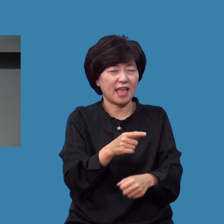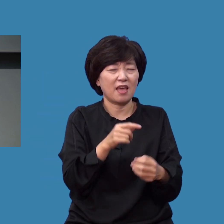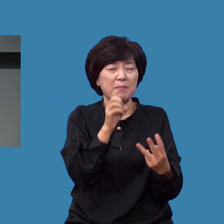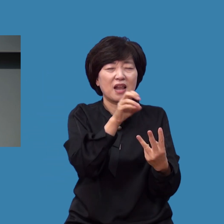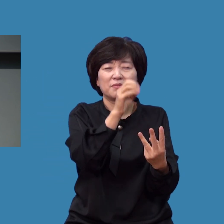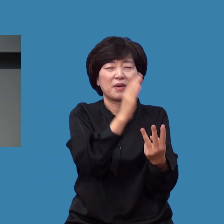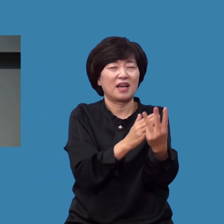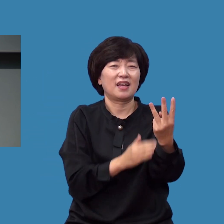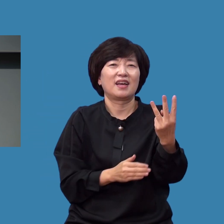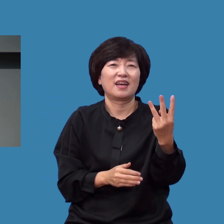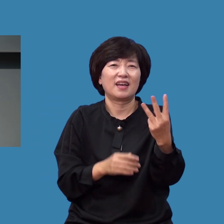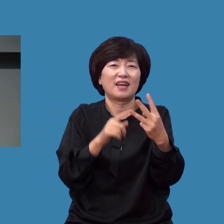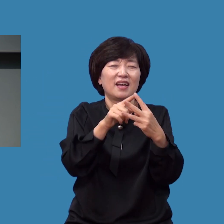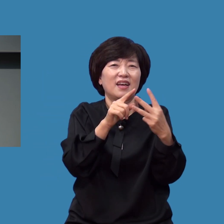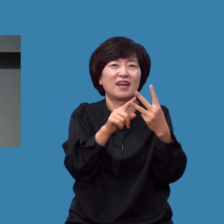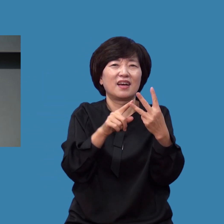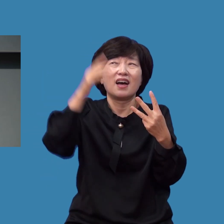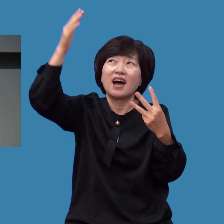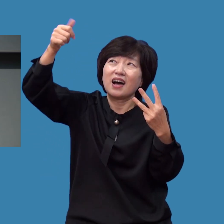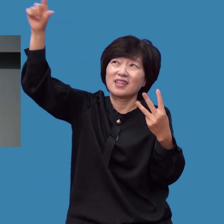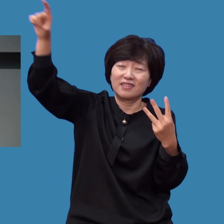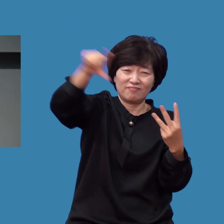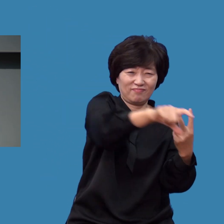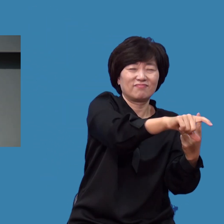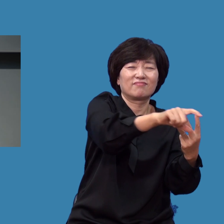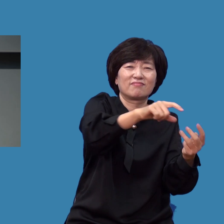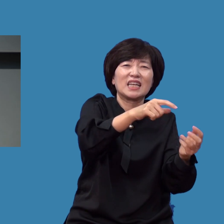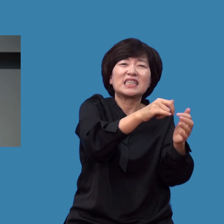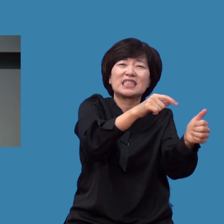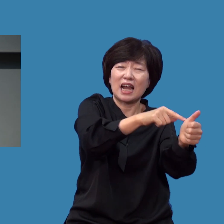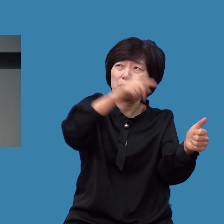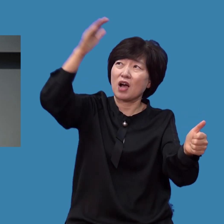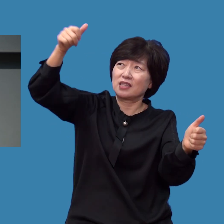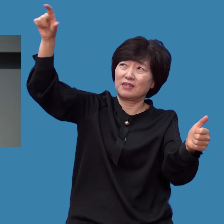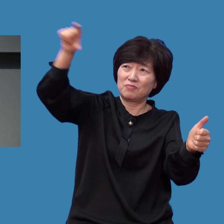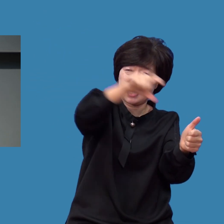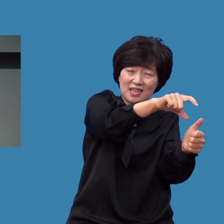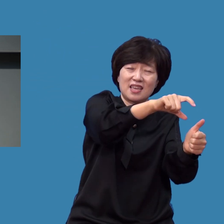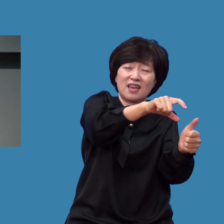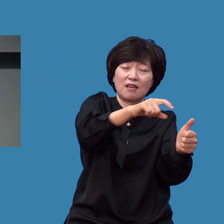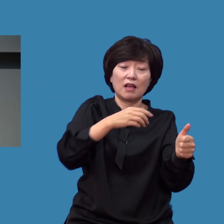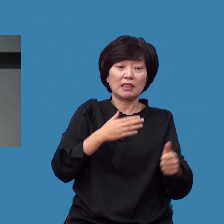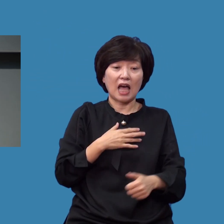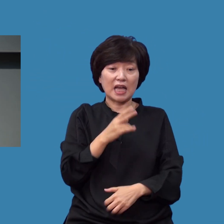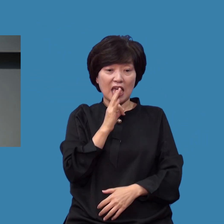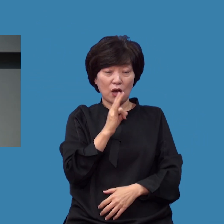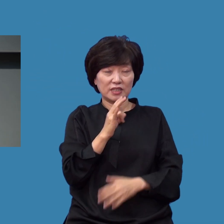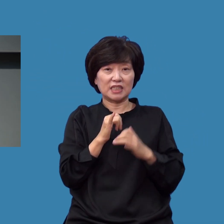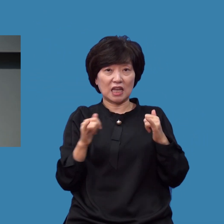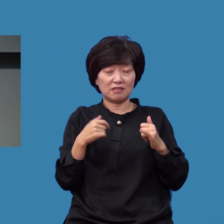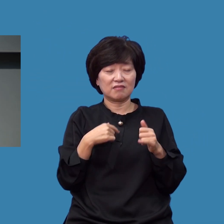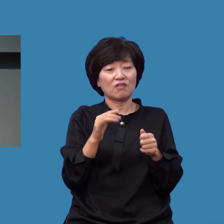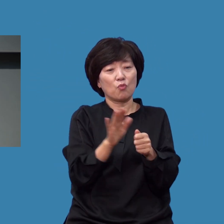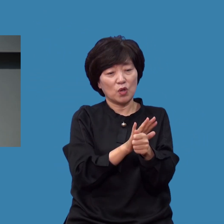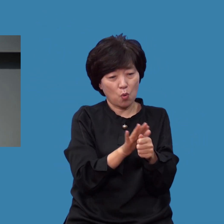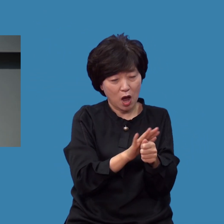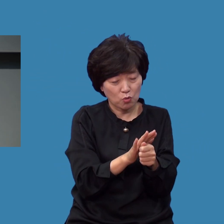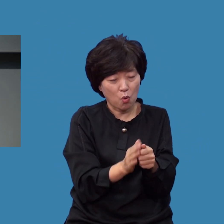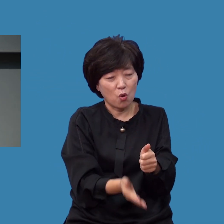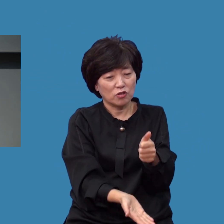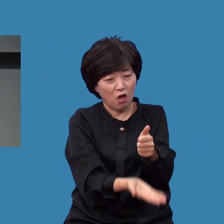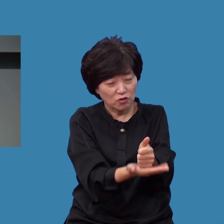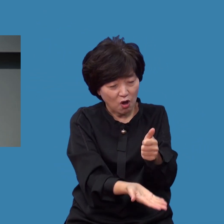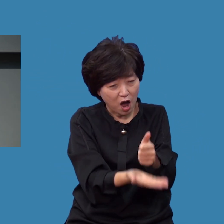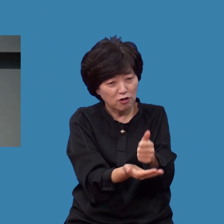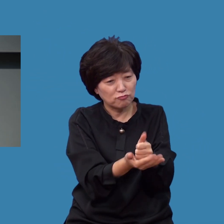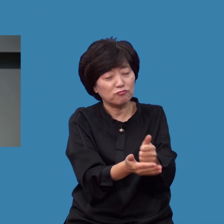거야. 그거는 하나님과 그 사람 사이에서 결정해야 될 것이고, 예언은 위로하고